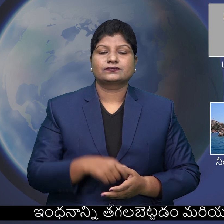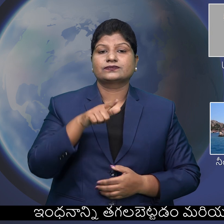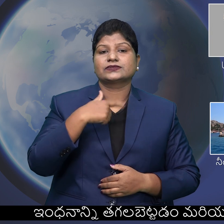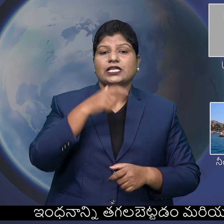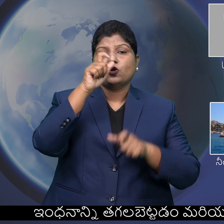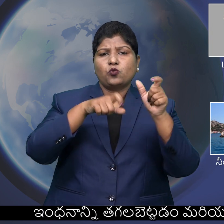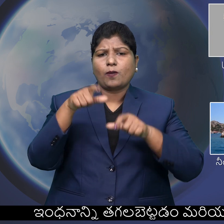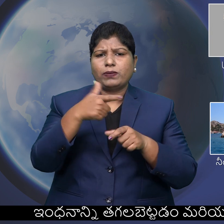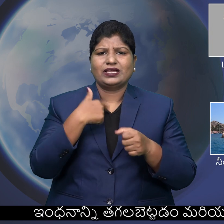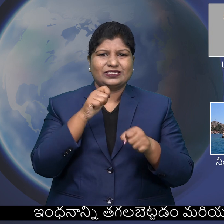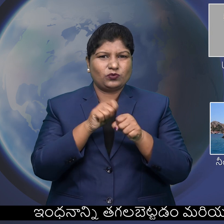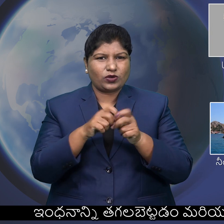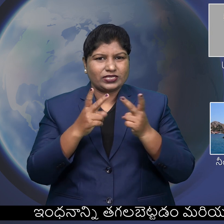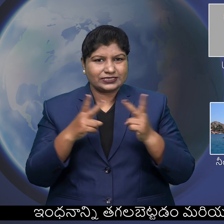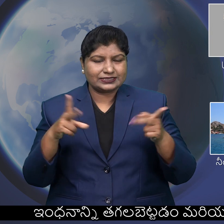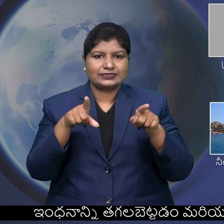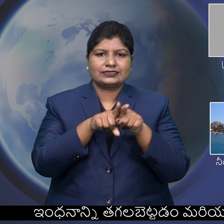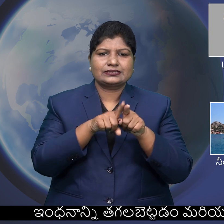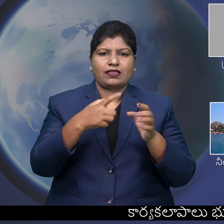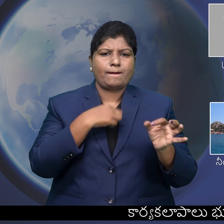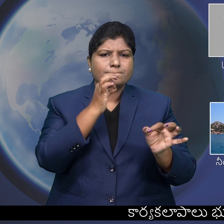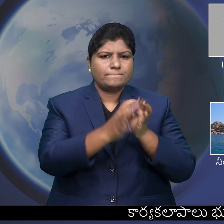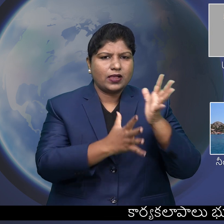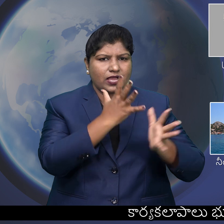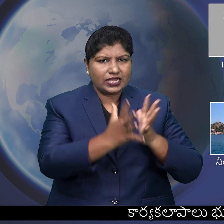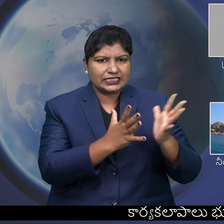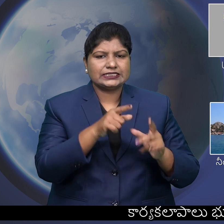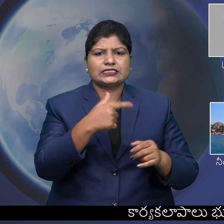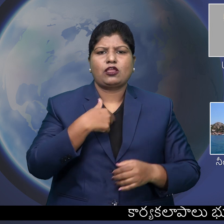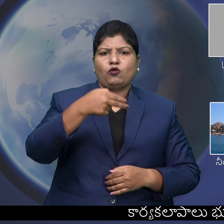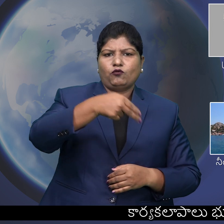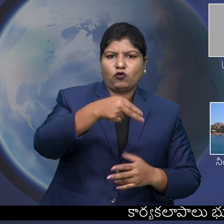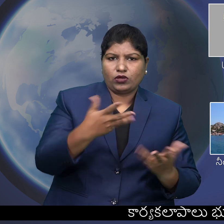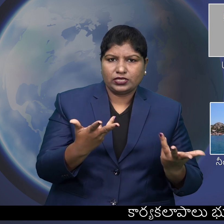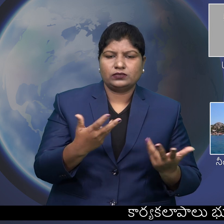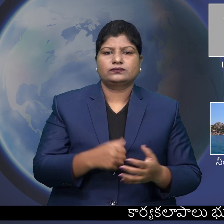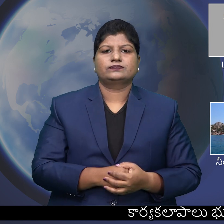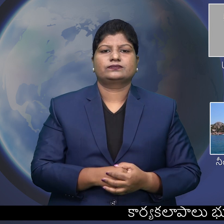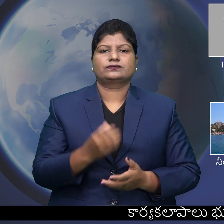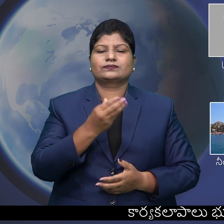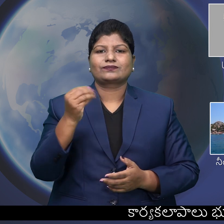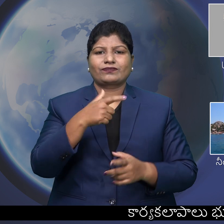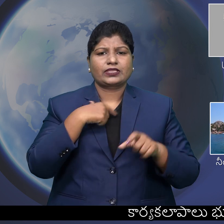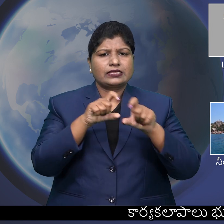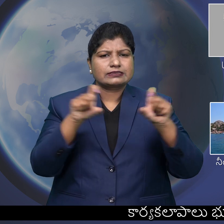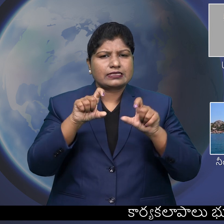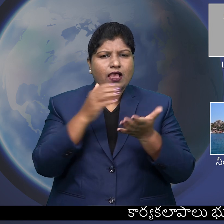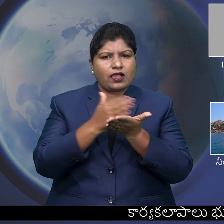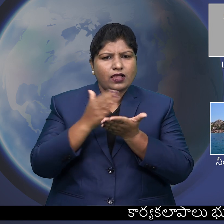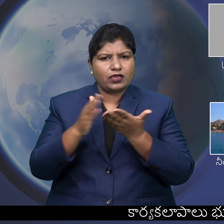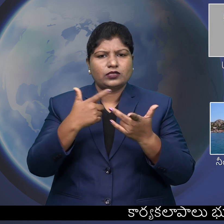ఇంధనాన్ని తగలబెట్టడం మరియు అడవులను తుడిచివేయడం వంటి మానవ కార్యకలాపాలు భూతాపానికి కారణమయ్యాయి.